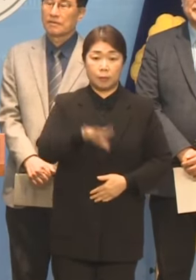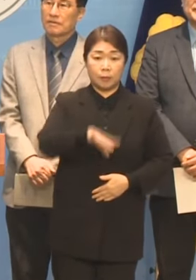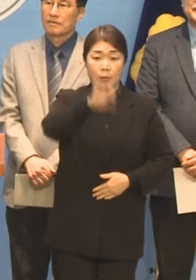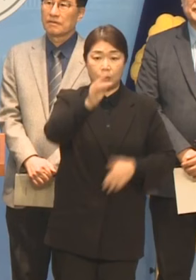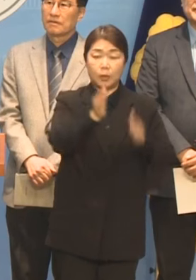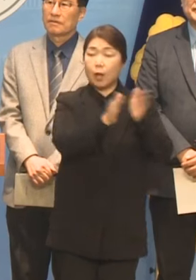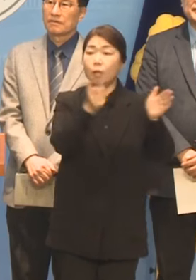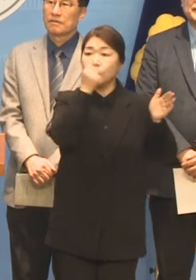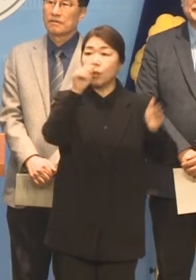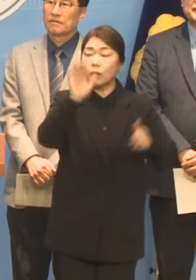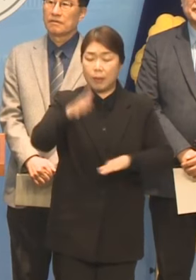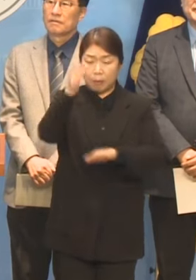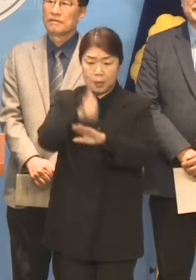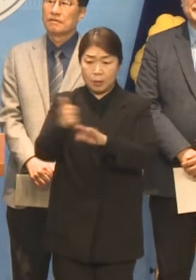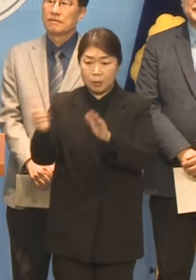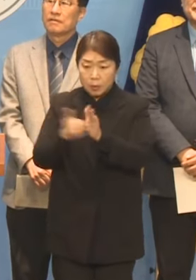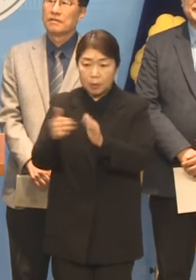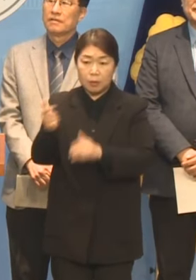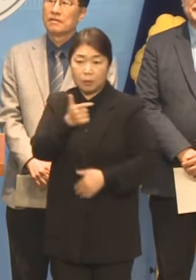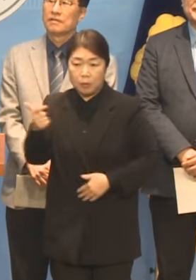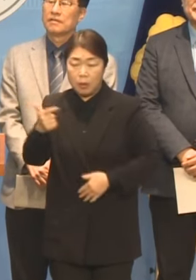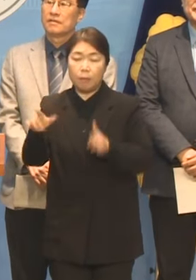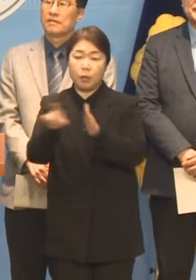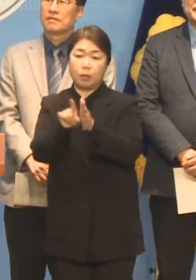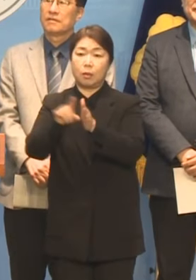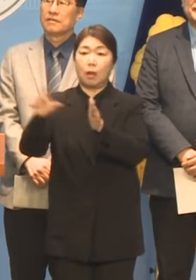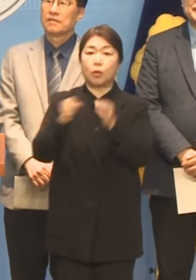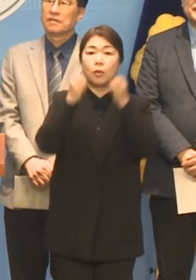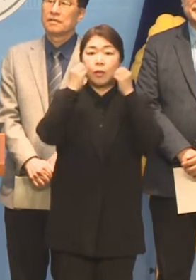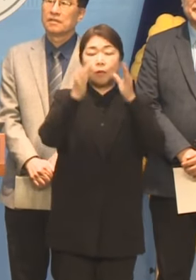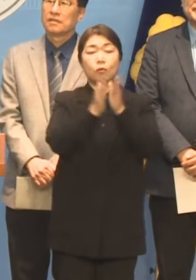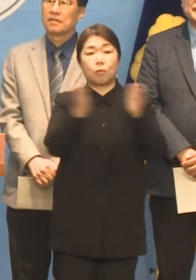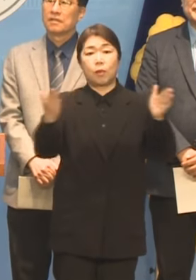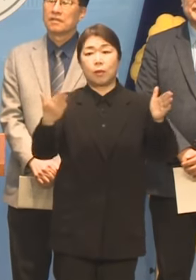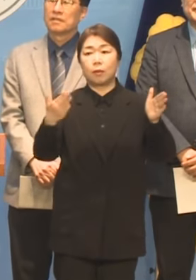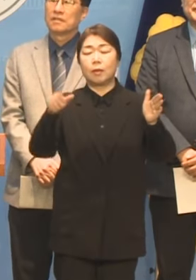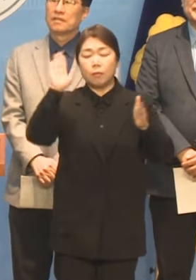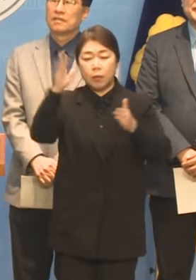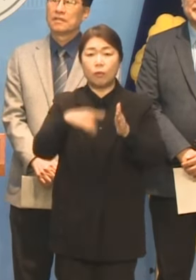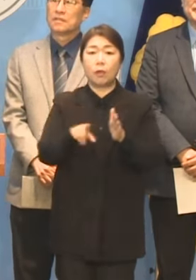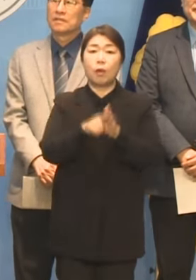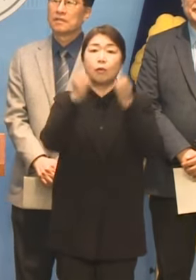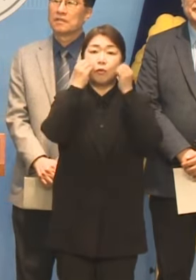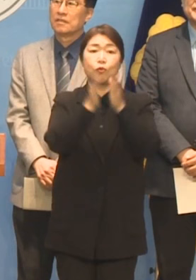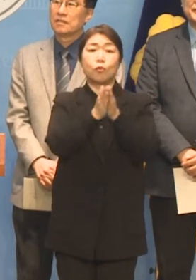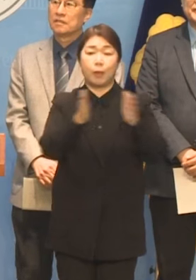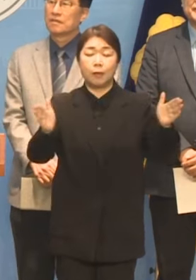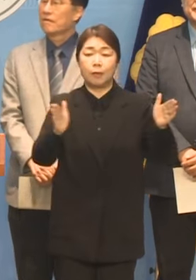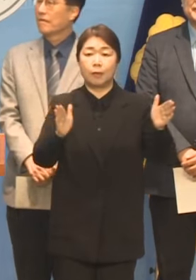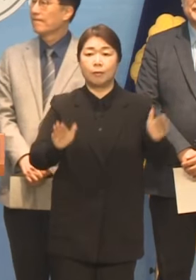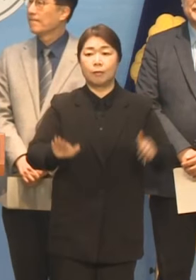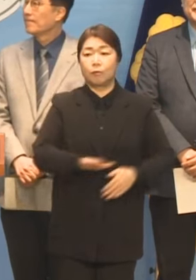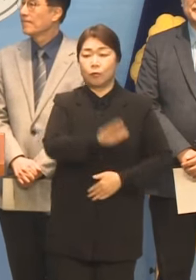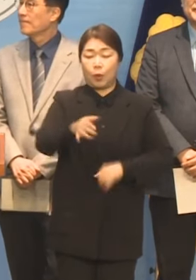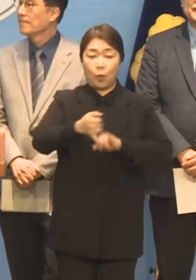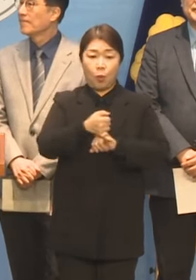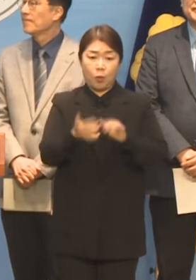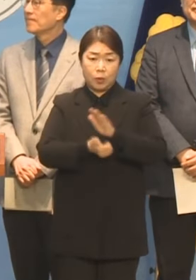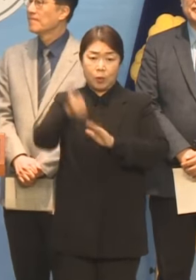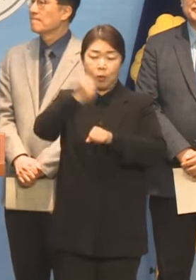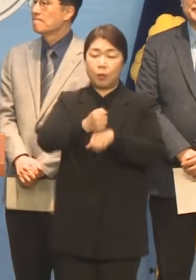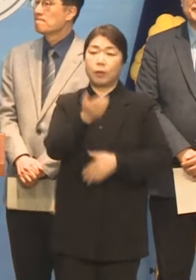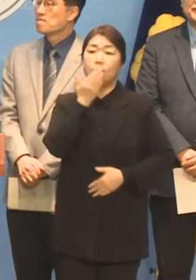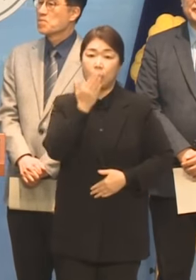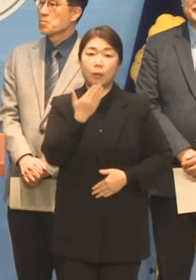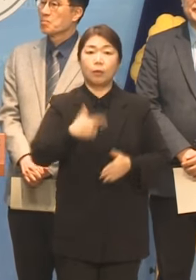끝은 장대 하라는 믿음으로 새로운 출발을 미래를 위하여 출발하는 저희들이 반드시 성공할 수 있도록 국민